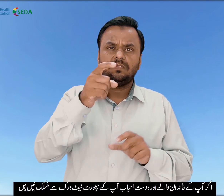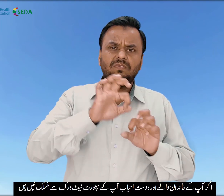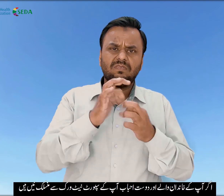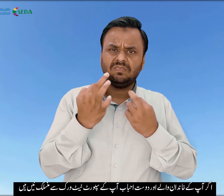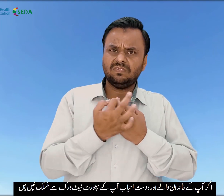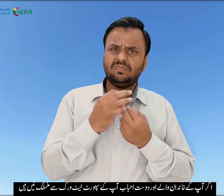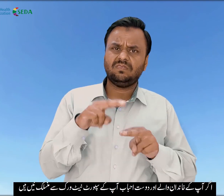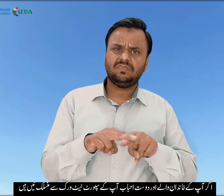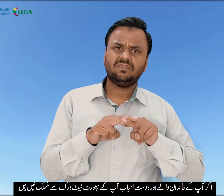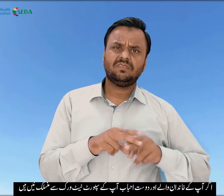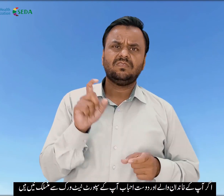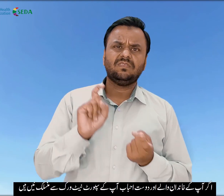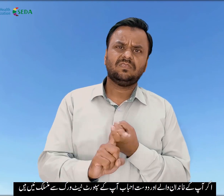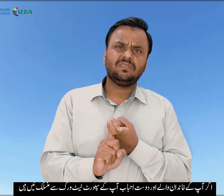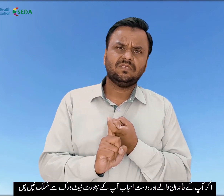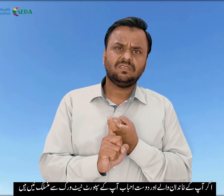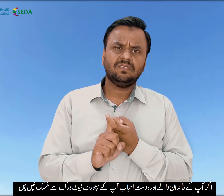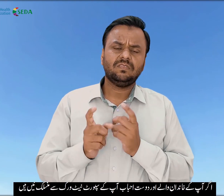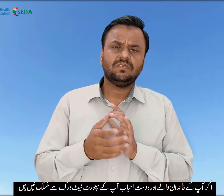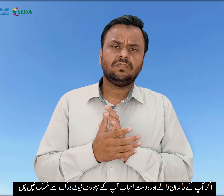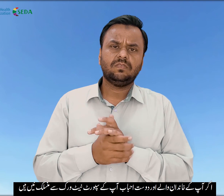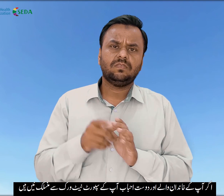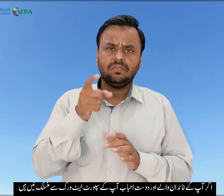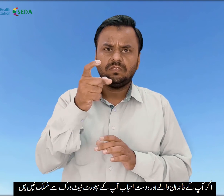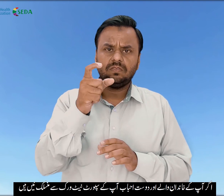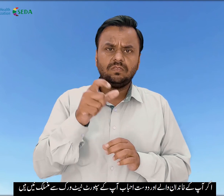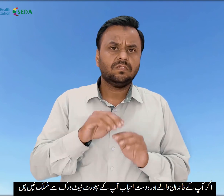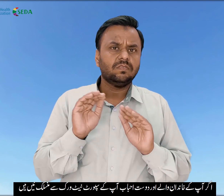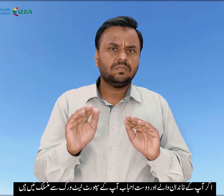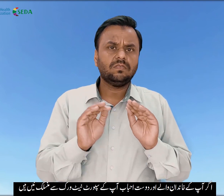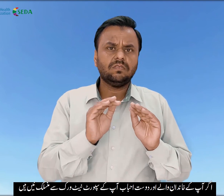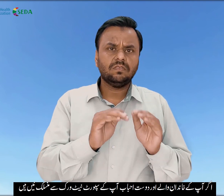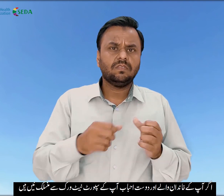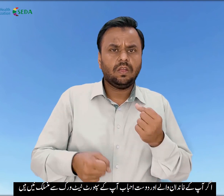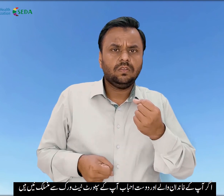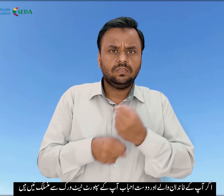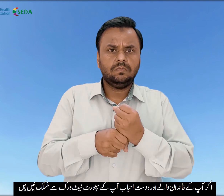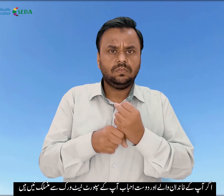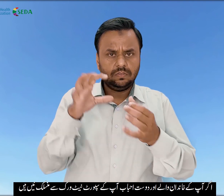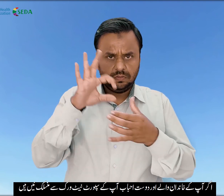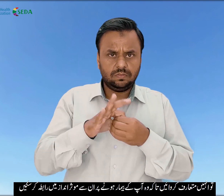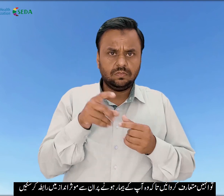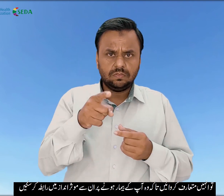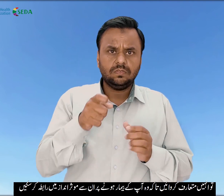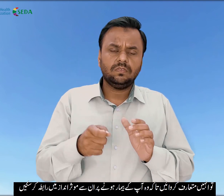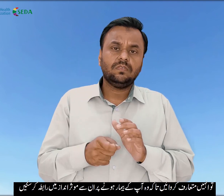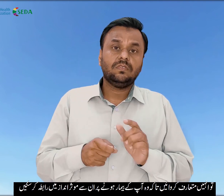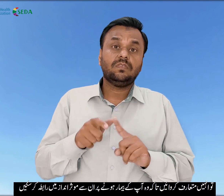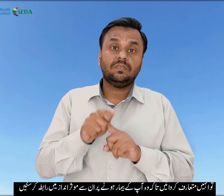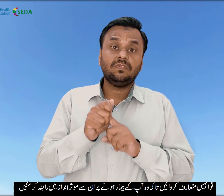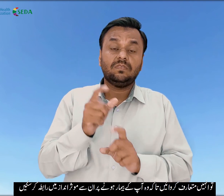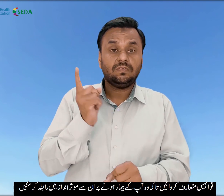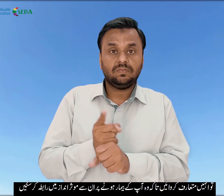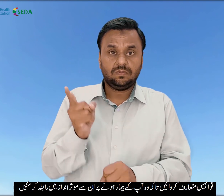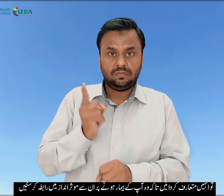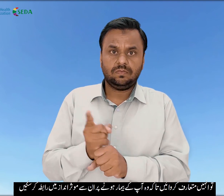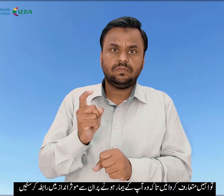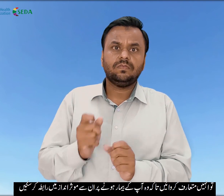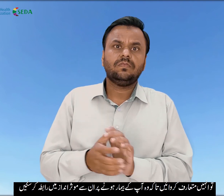والے اور دوست احباب آپ کے سپورٹ نیٹ ورک سے منسلک ہیں تو انہیں متعارف کروائیں تاکہ وہ